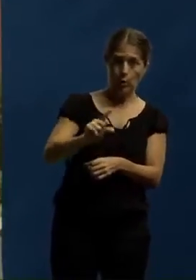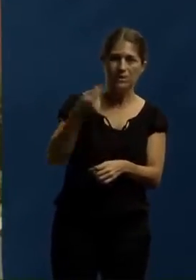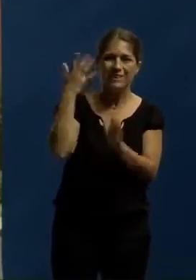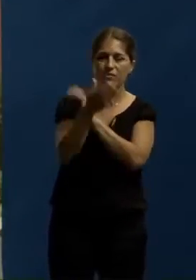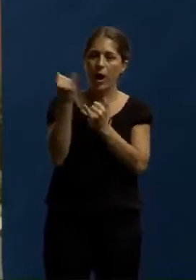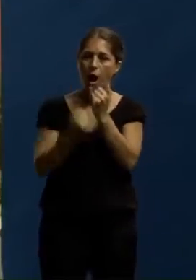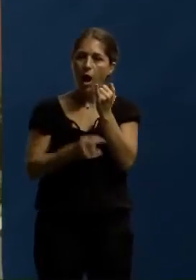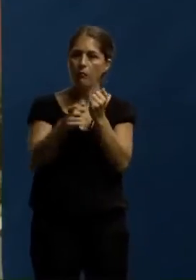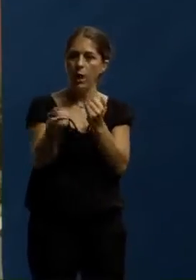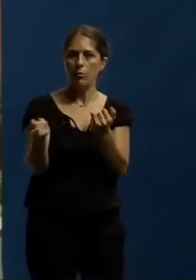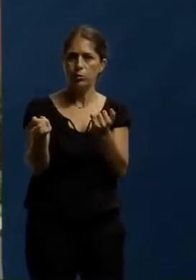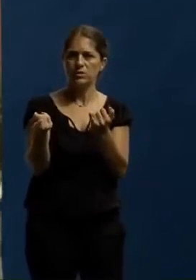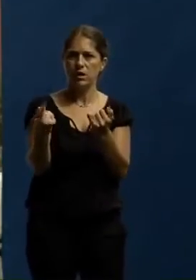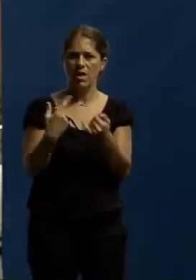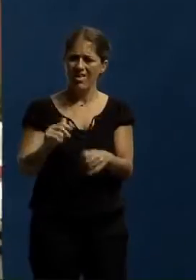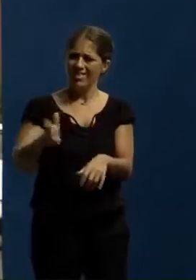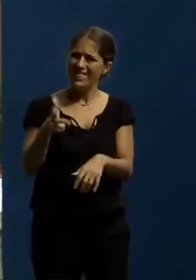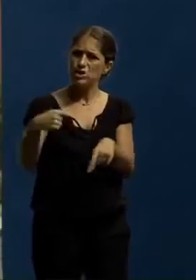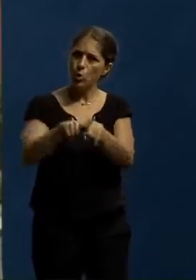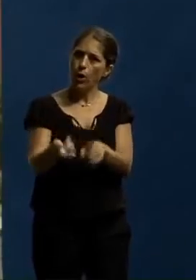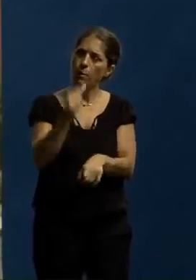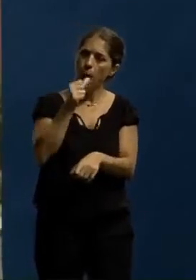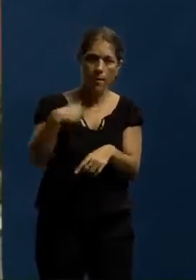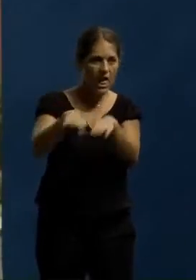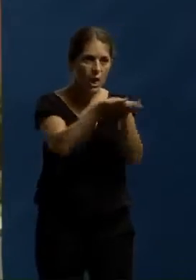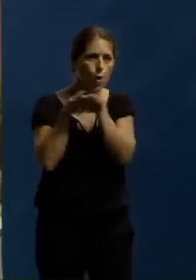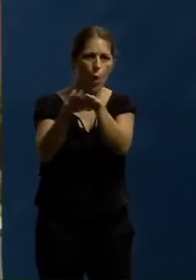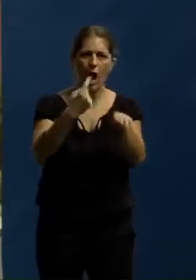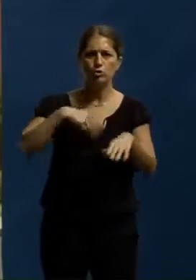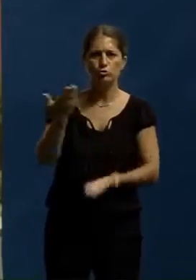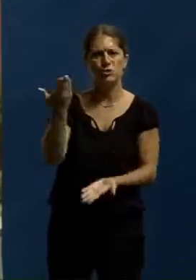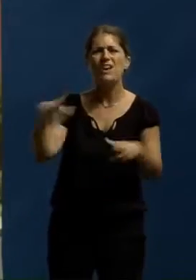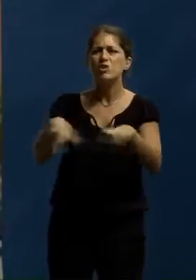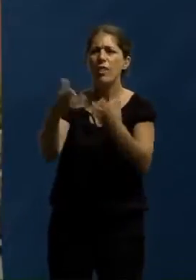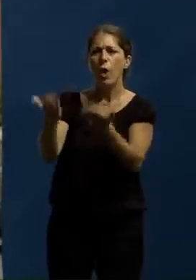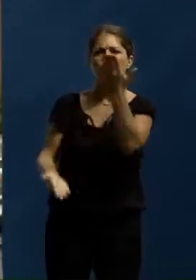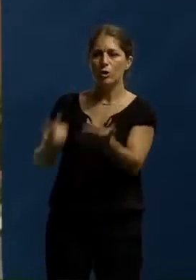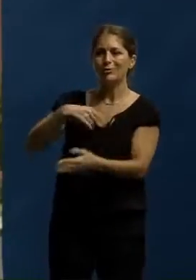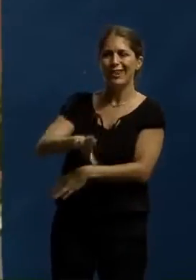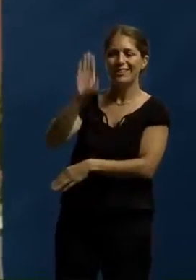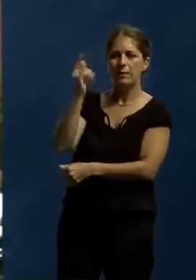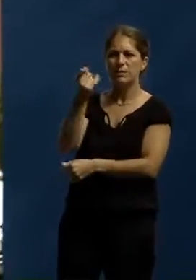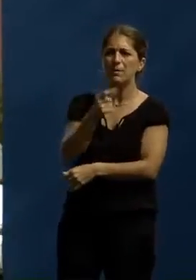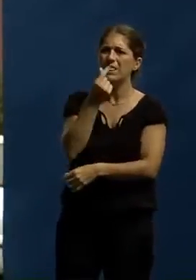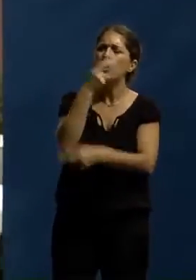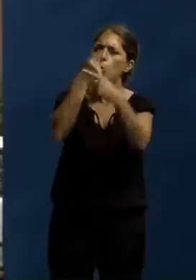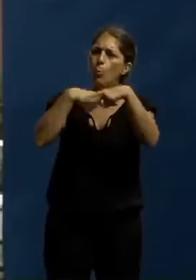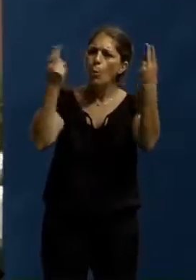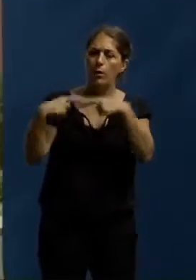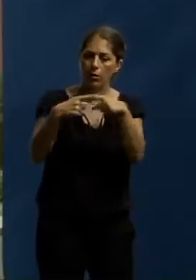demais. Eso é como nos entendemos a xustiza social e iso é como nos entendemos a partir do 25 a forma de distribuir os cartos